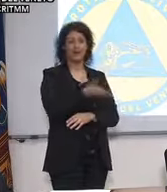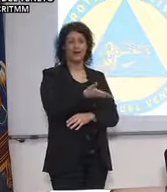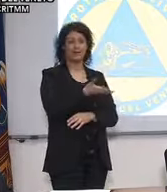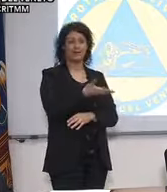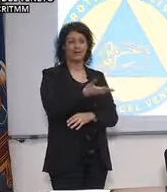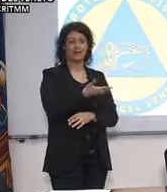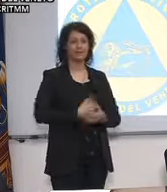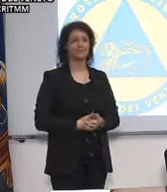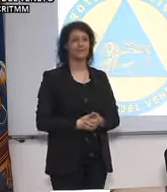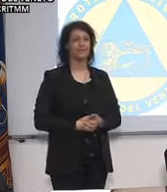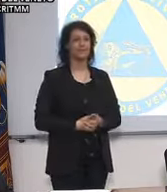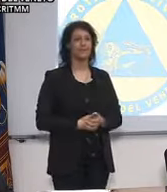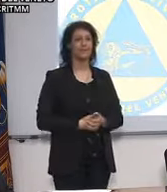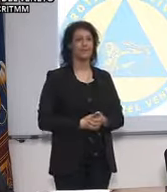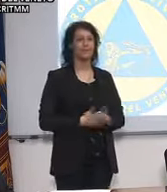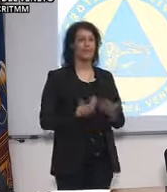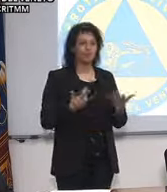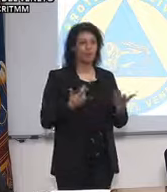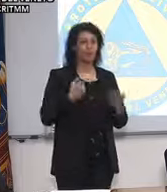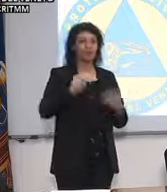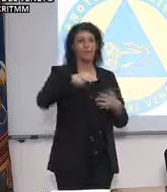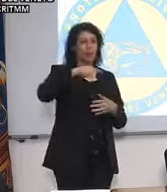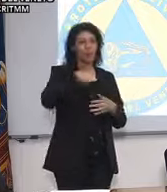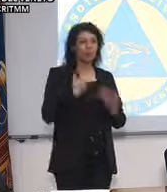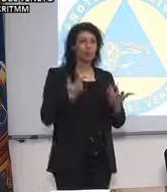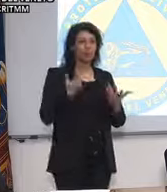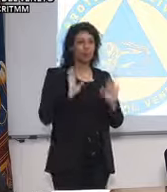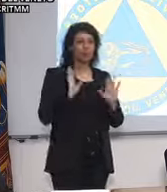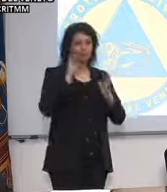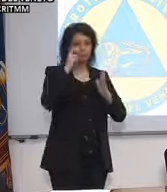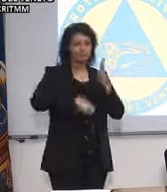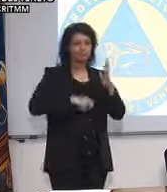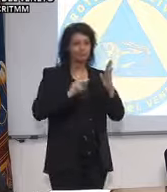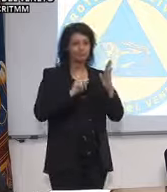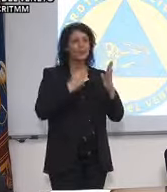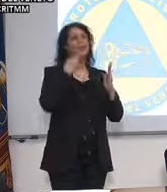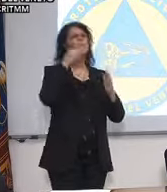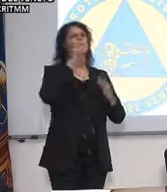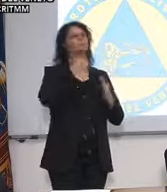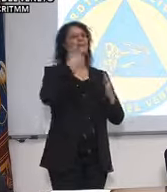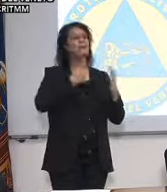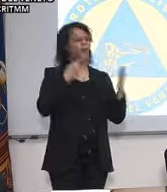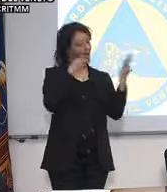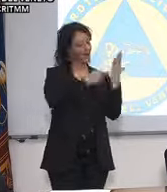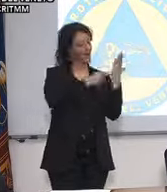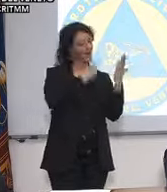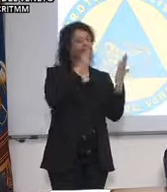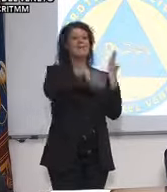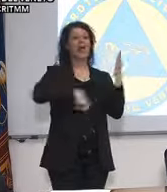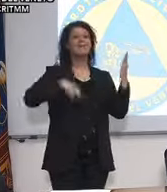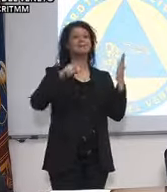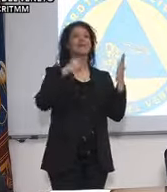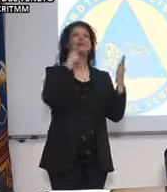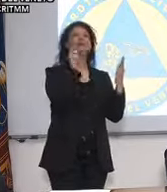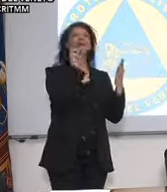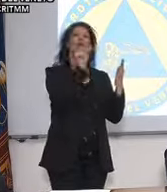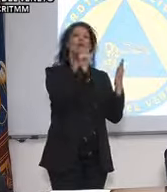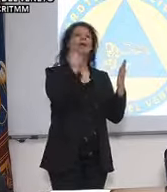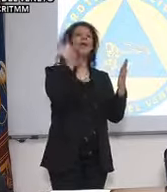applichiamo l'addizionale regionale? Perché noi quell'1,23% non incassiamo noi, va direttamente a Roma. Noi possiamo